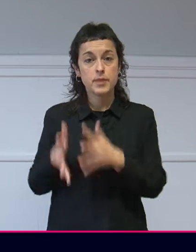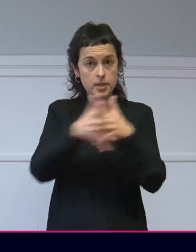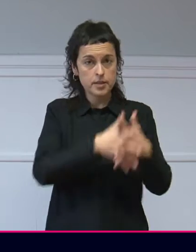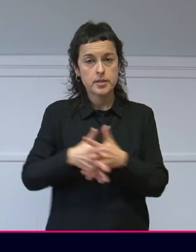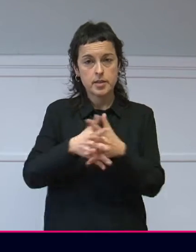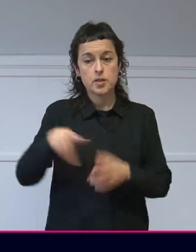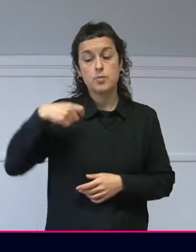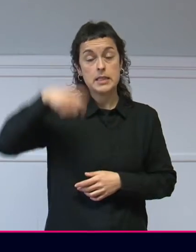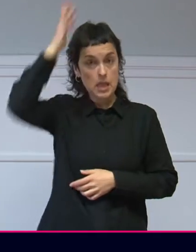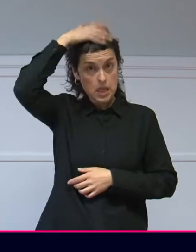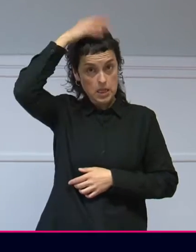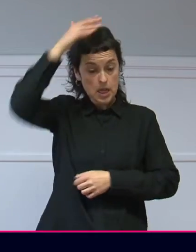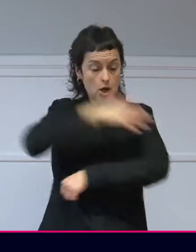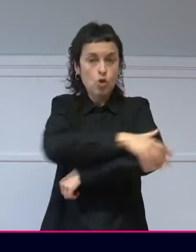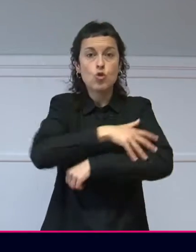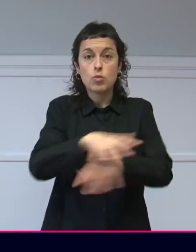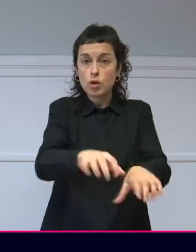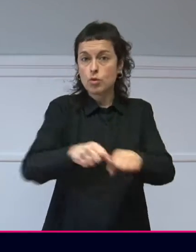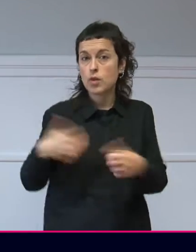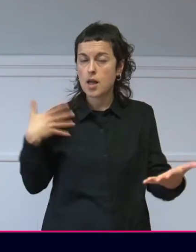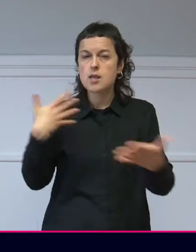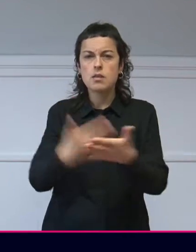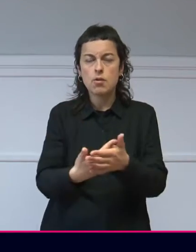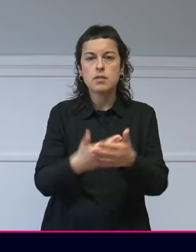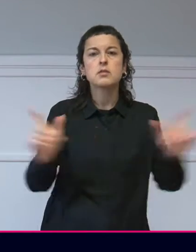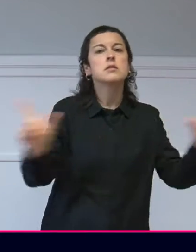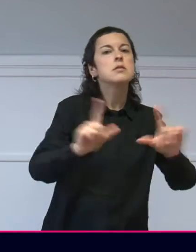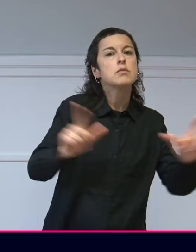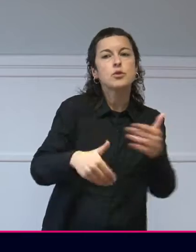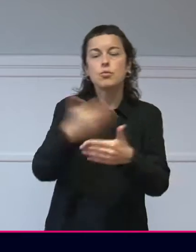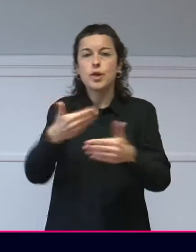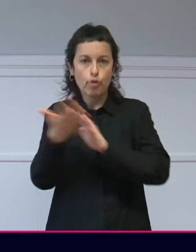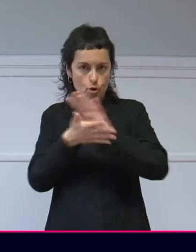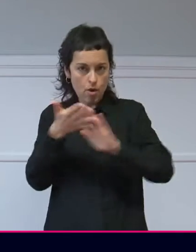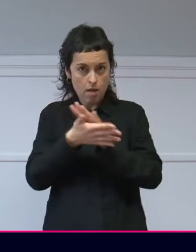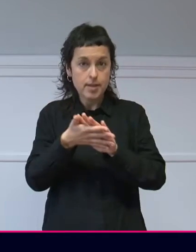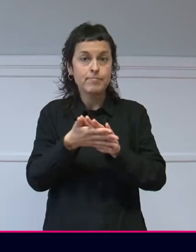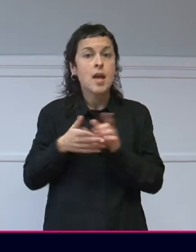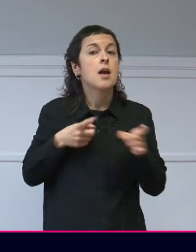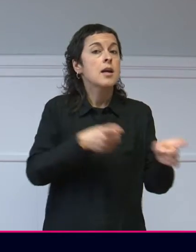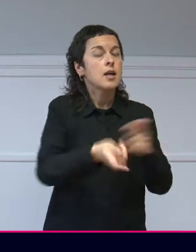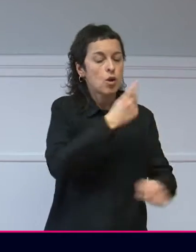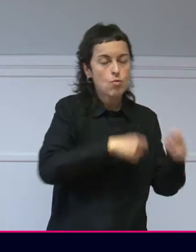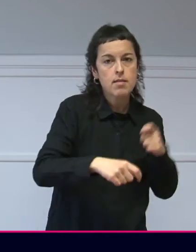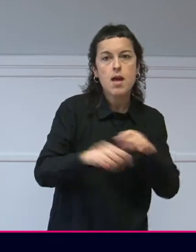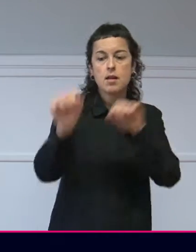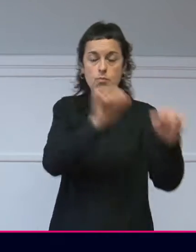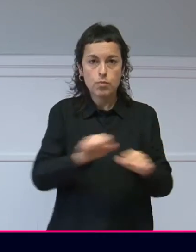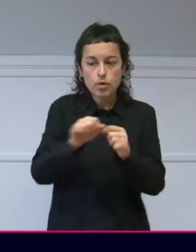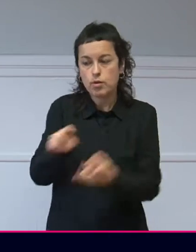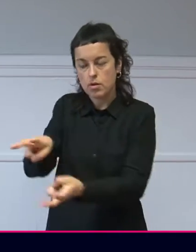Trump, Estatu Batuetako lehendakaritzara iritsi zenetik, komunikabideak merkataritza gerraz mintzo dira, protekzionismoaz eta muga